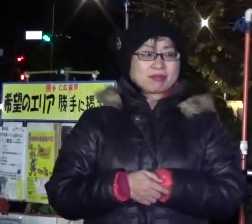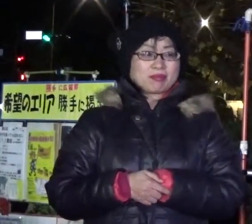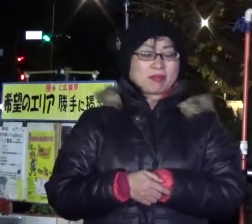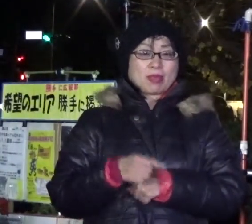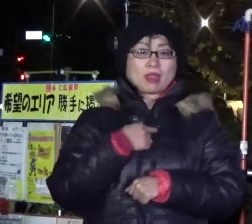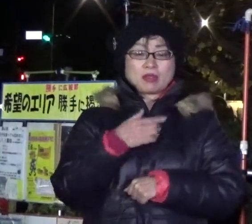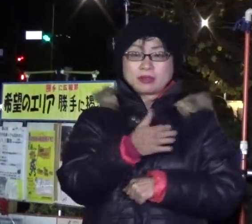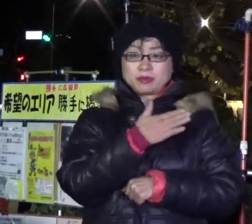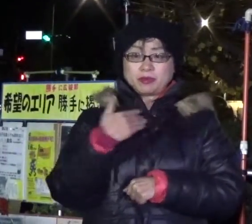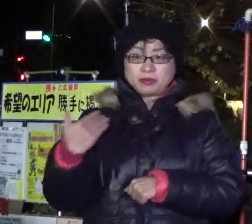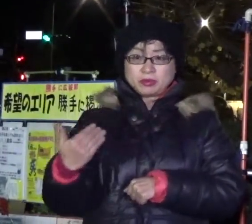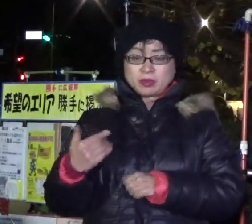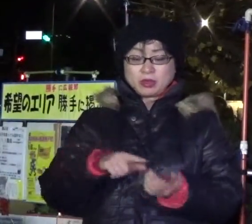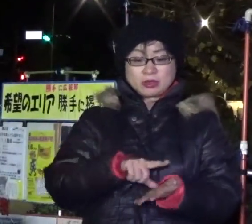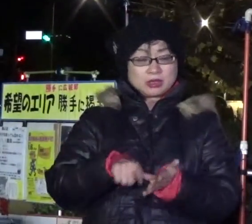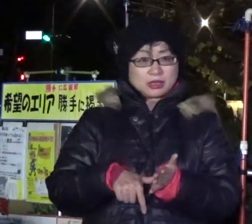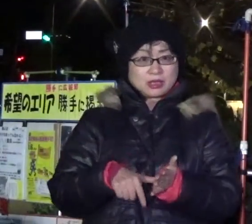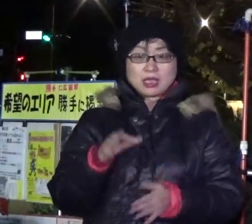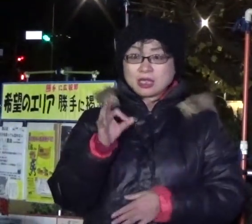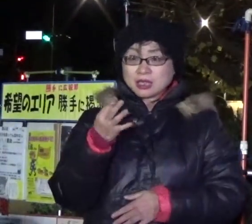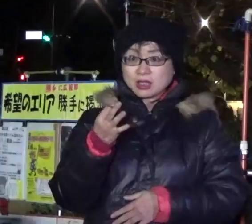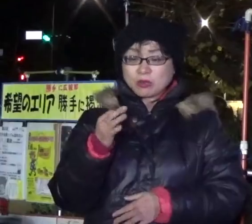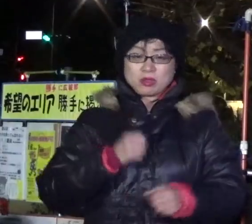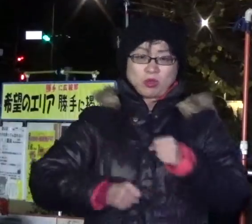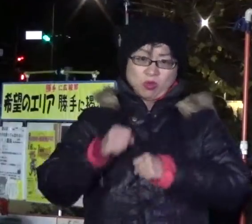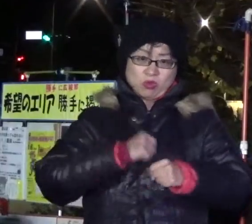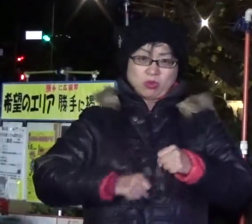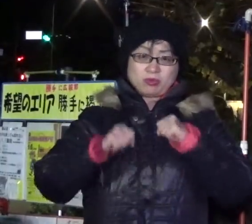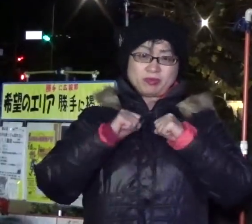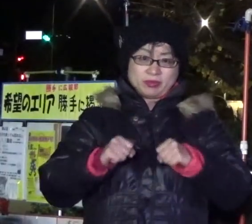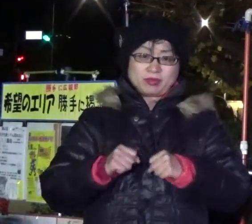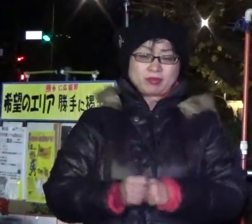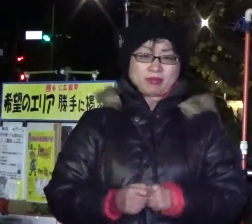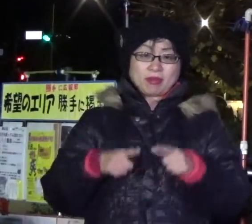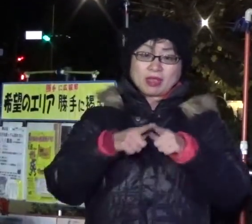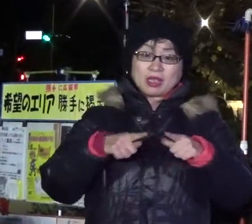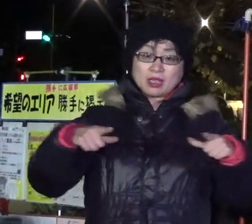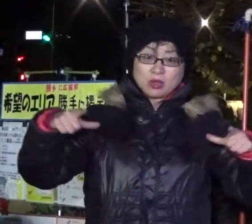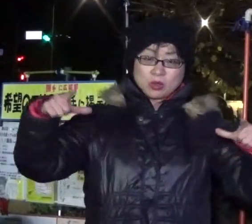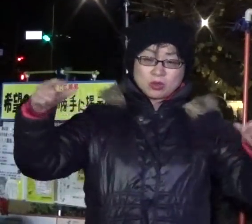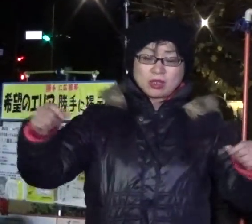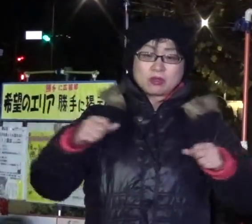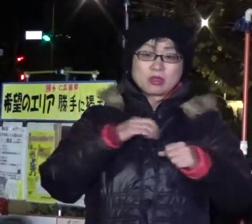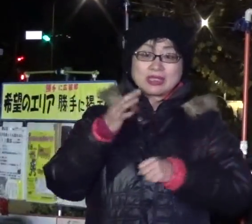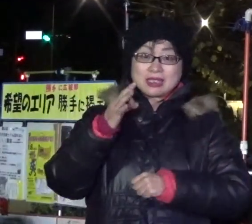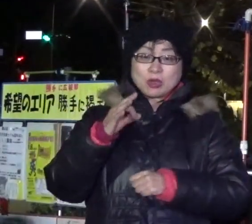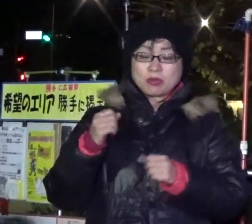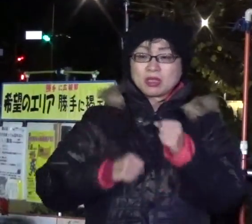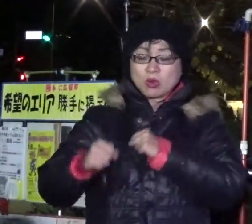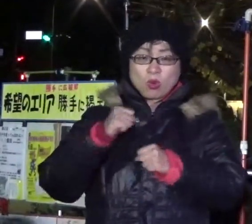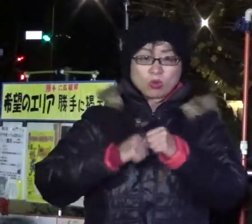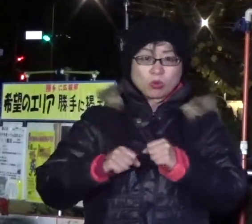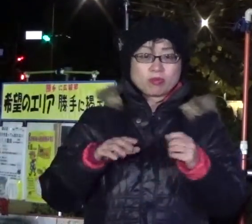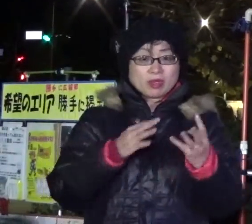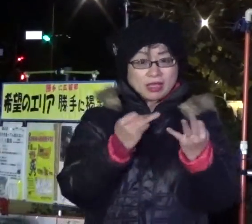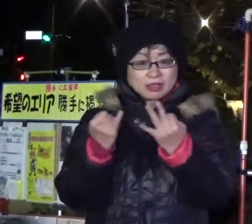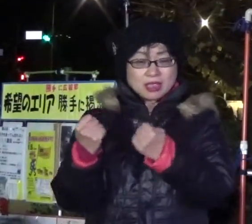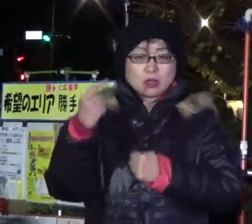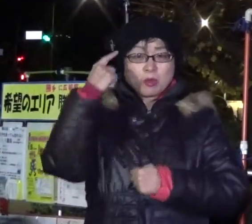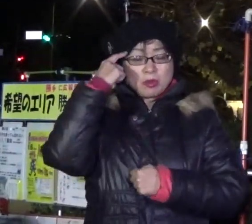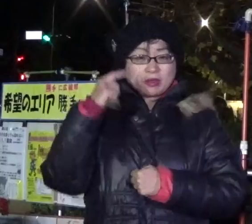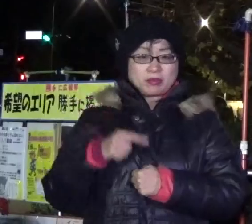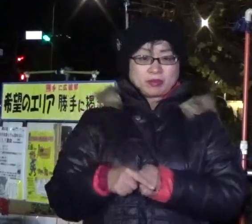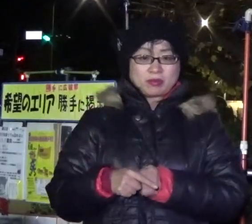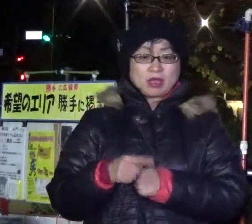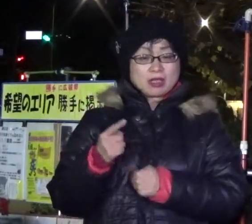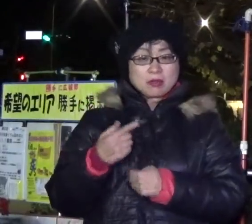で、私たちも地元で金曜日に行動しています。日本全国で金曜日に行動しているところいっぱいあると思うんで、これからもとりあえずここは一旦